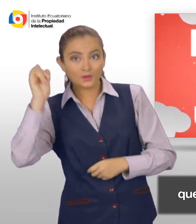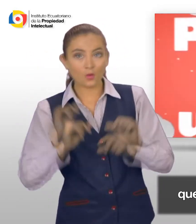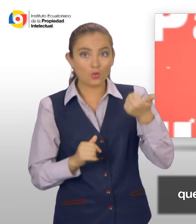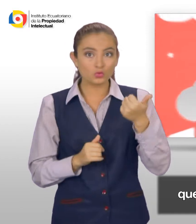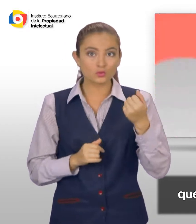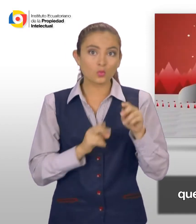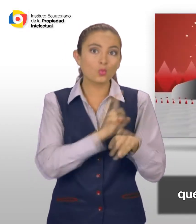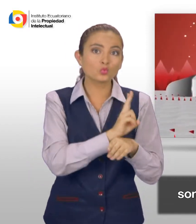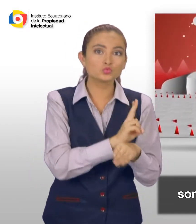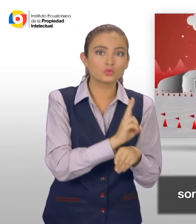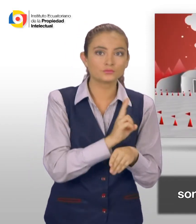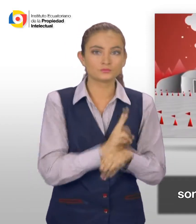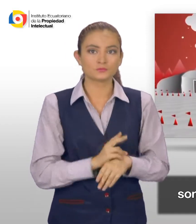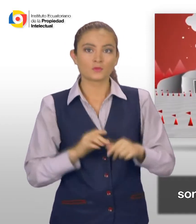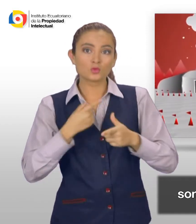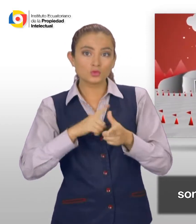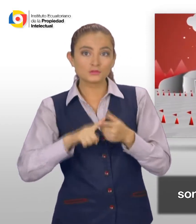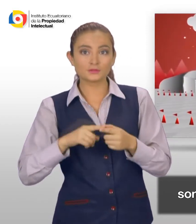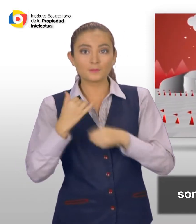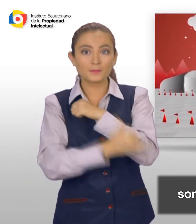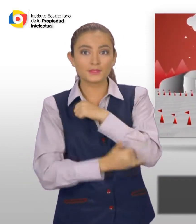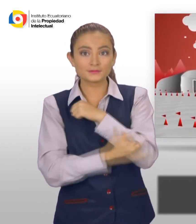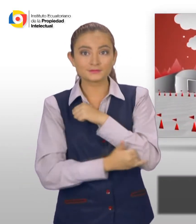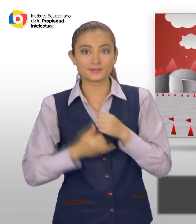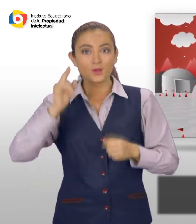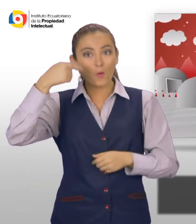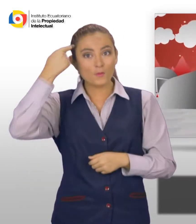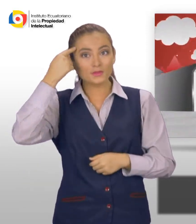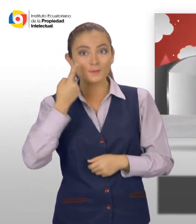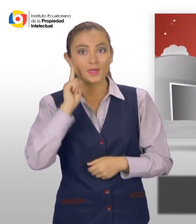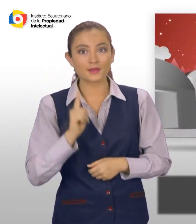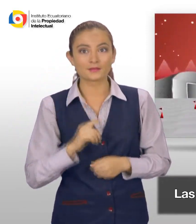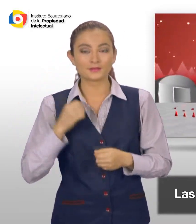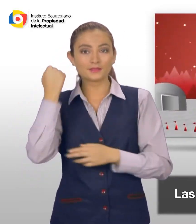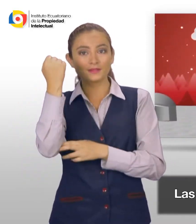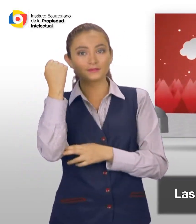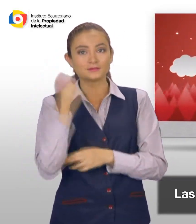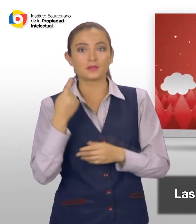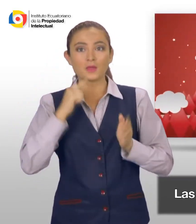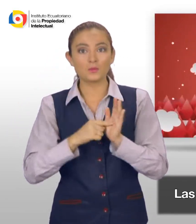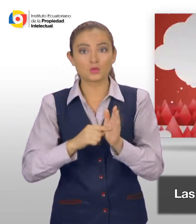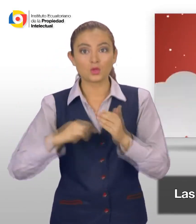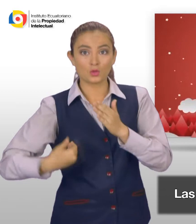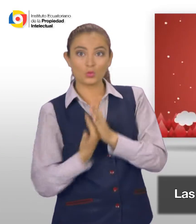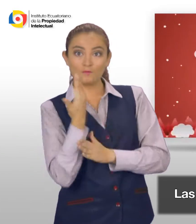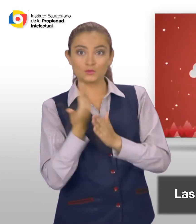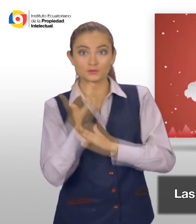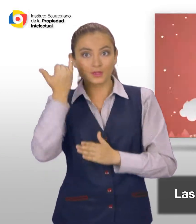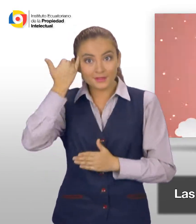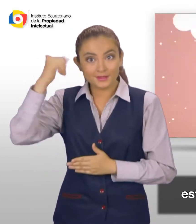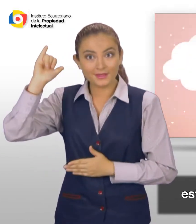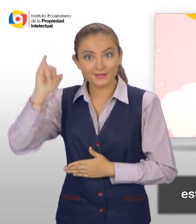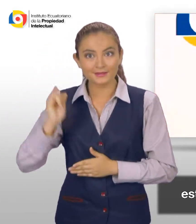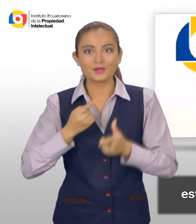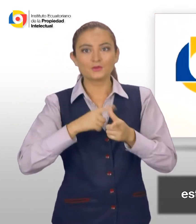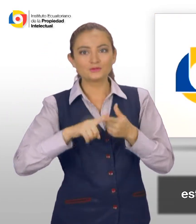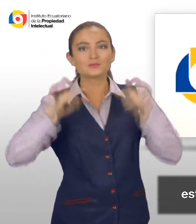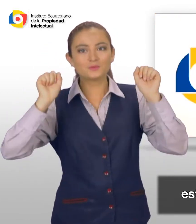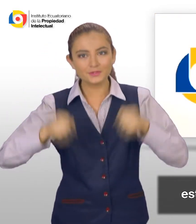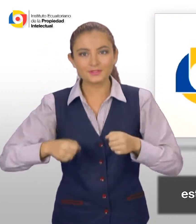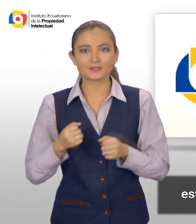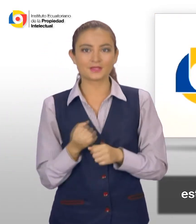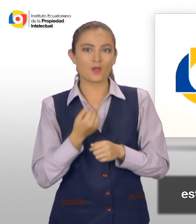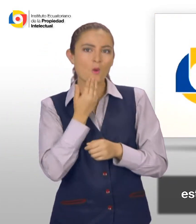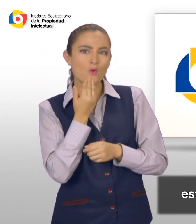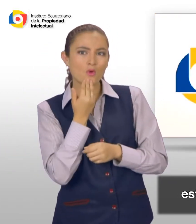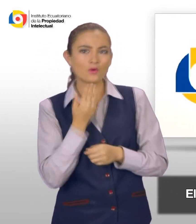tiene novedad y es susceptible de tener una aplicación industrial. Las ideas impulsan las creaciones y esto hace